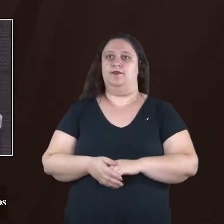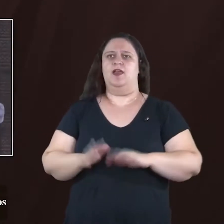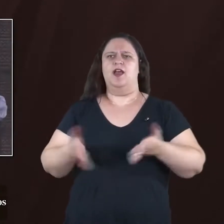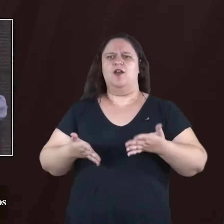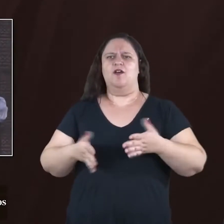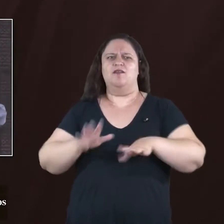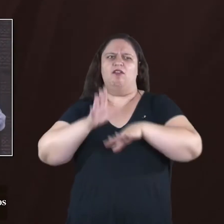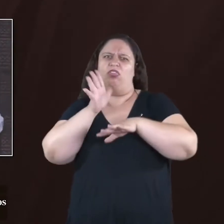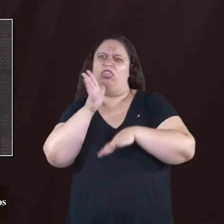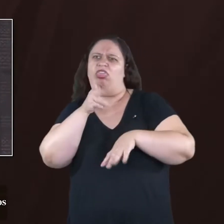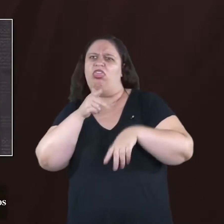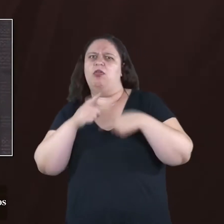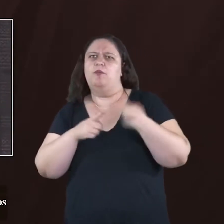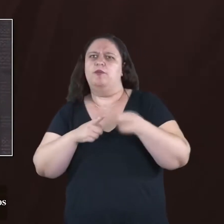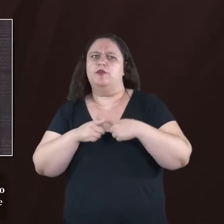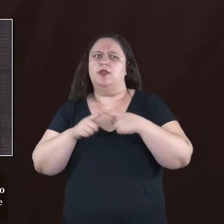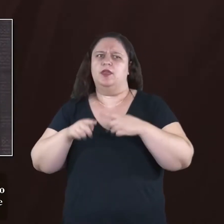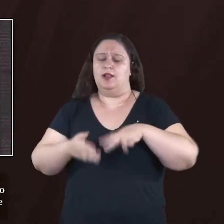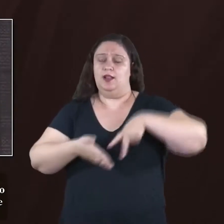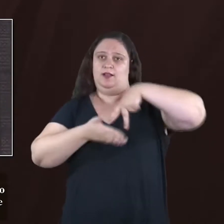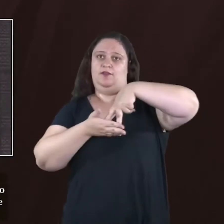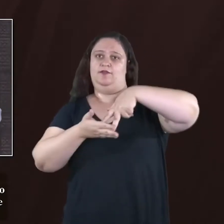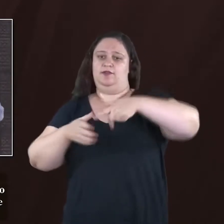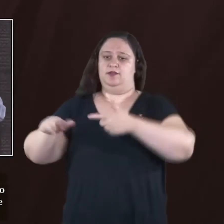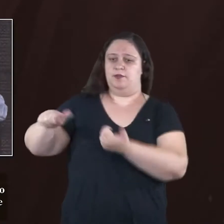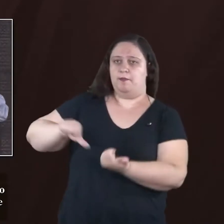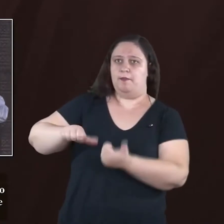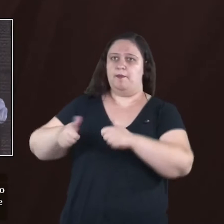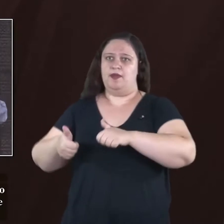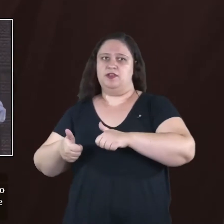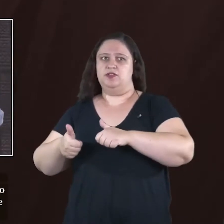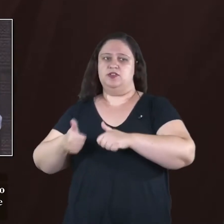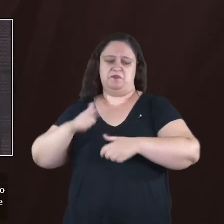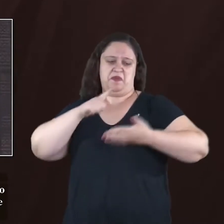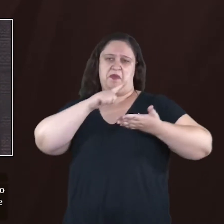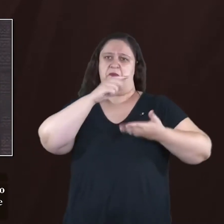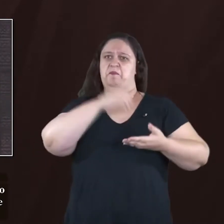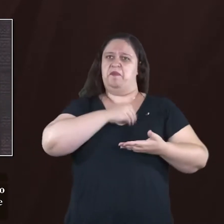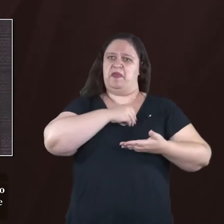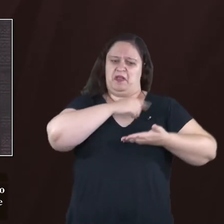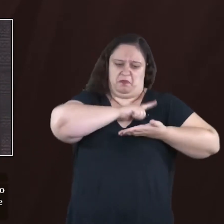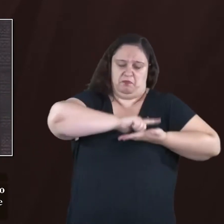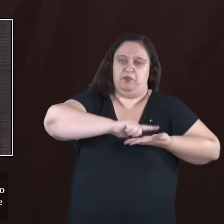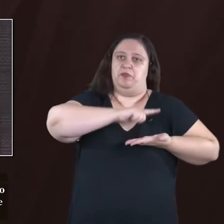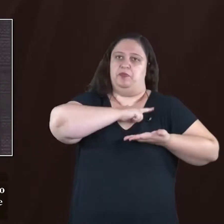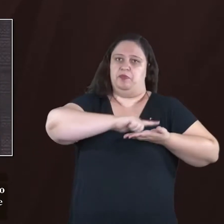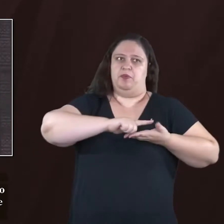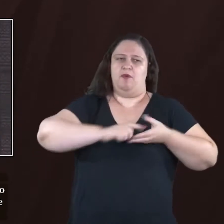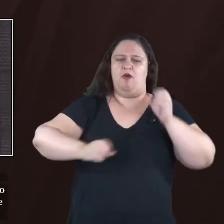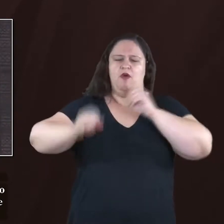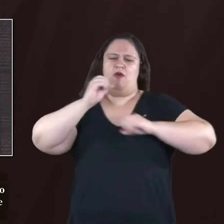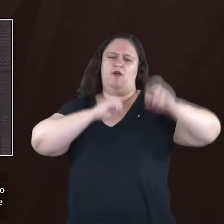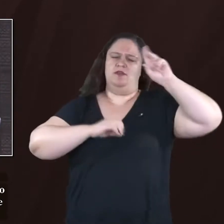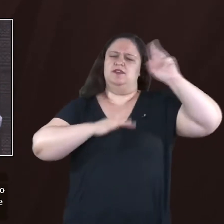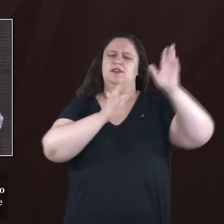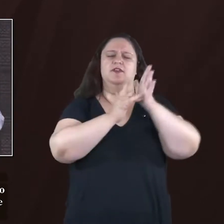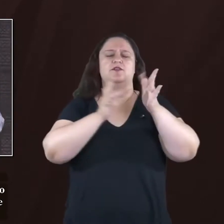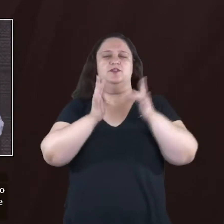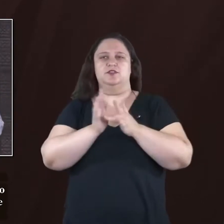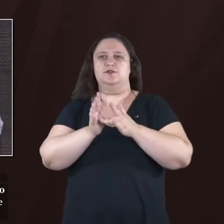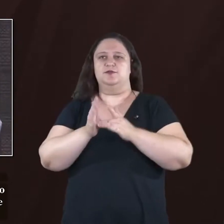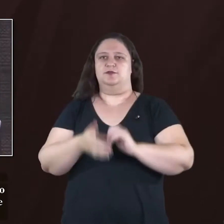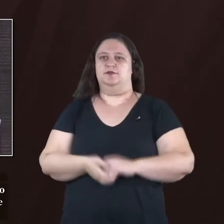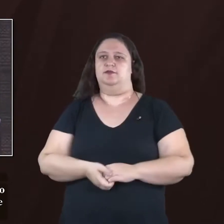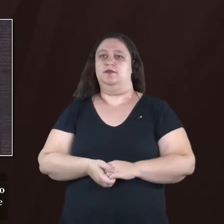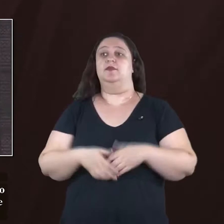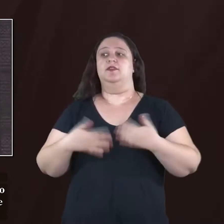demoras, levanta-te, recebe o batismo e lava os seus pecados, invocando o nome dele, né? Então, queridos